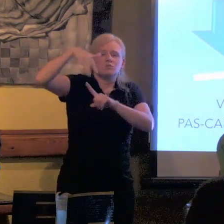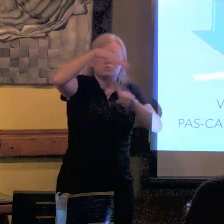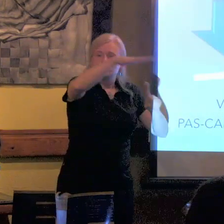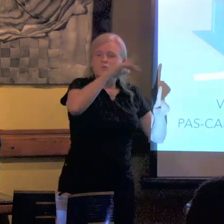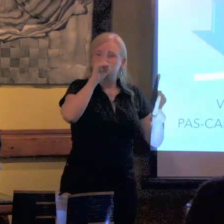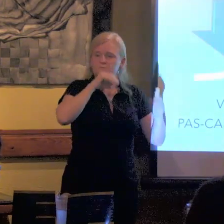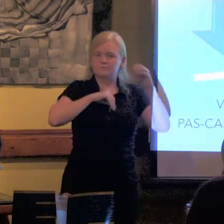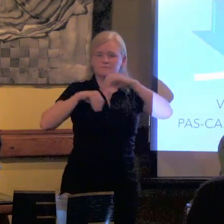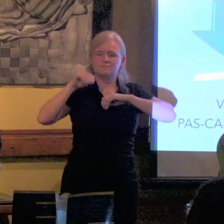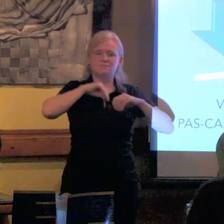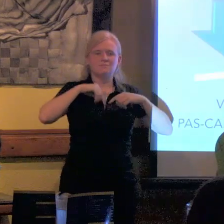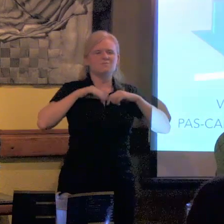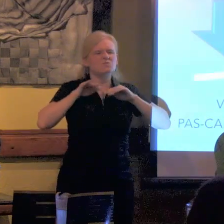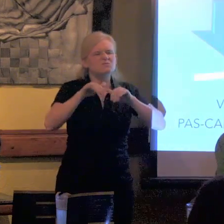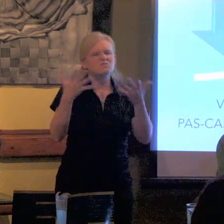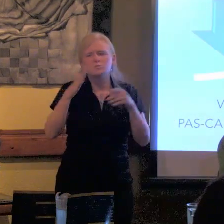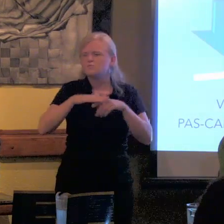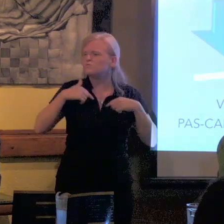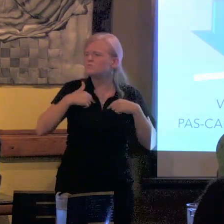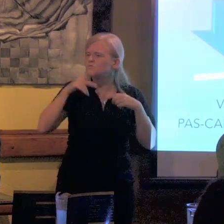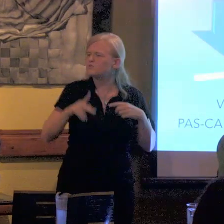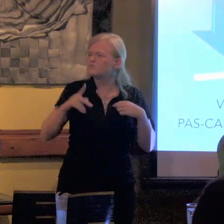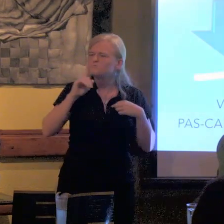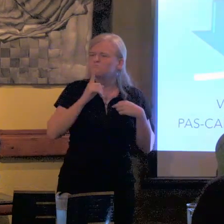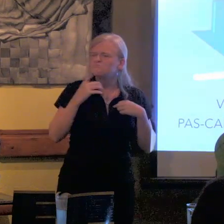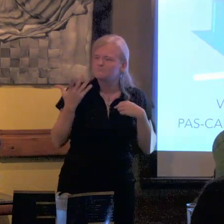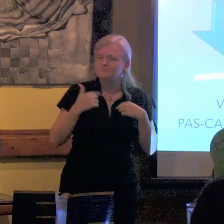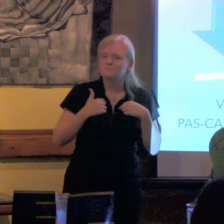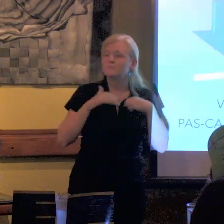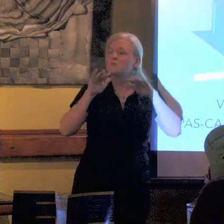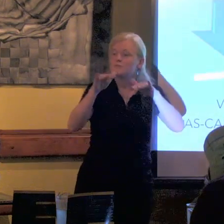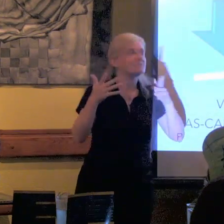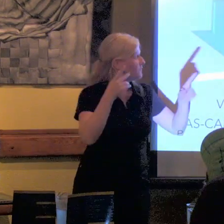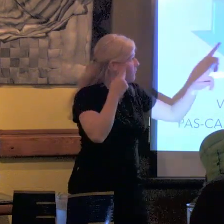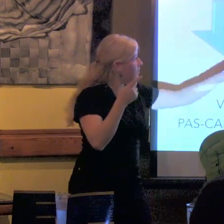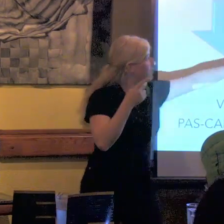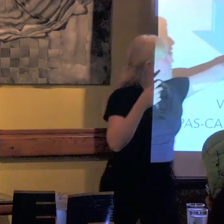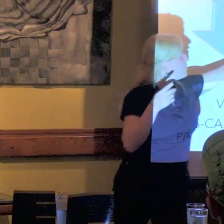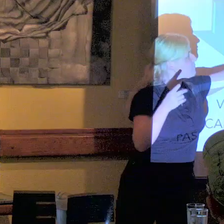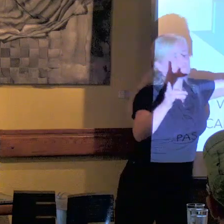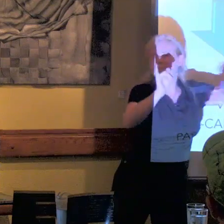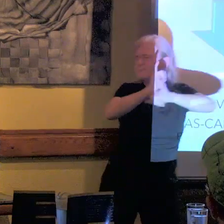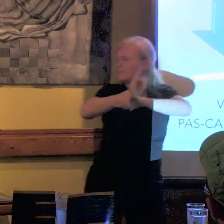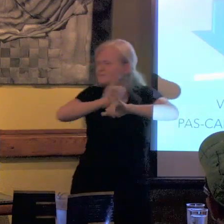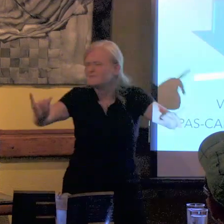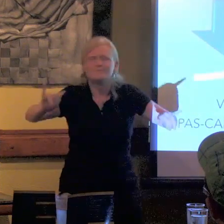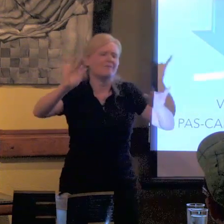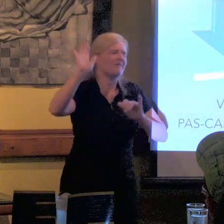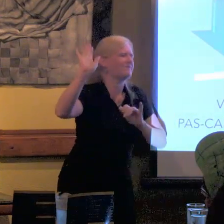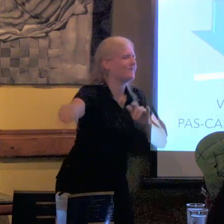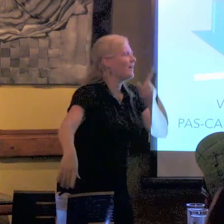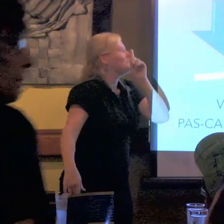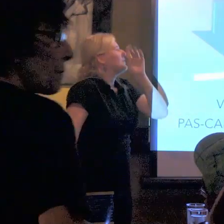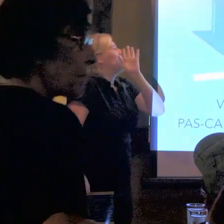Et c'est des choses qu'on retrouve dans à peu près toutes les sphères sociales, au contact de quoi que ce soit, de toutes les personnes qu'on retrouve dans la